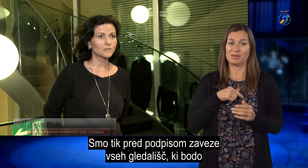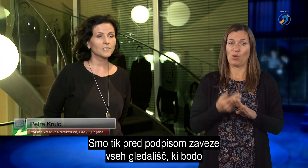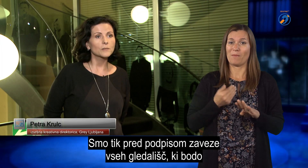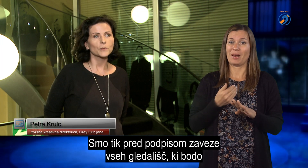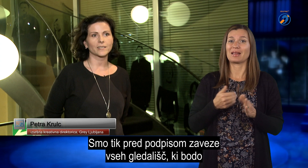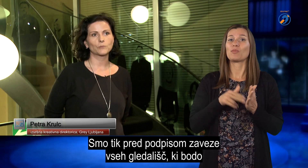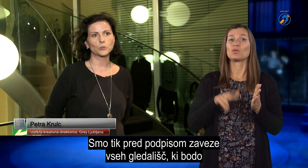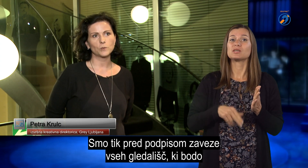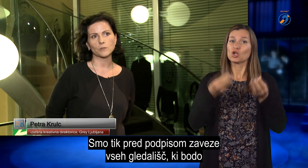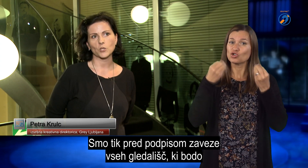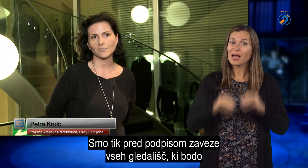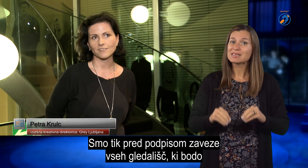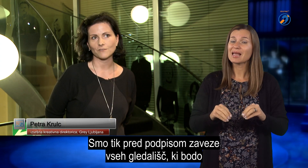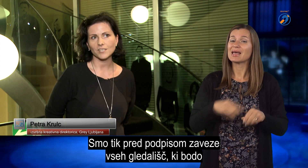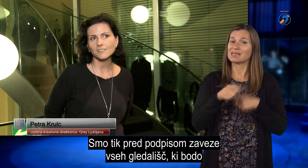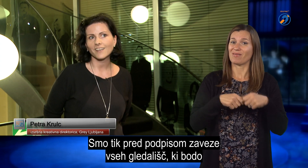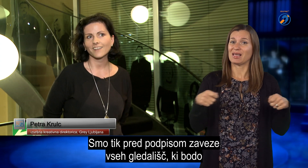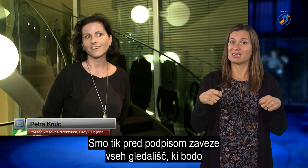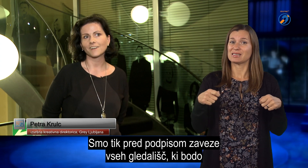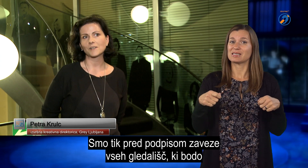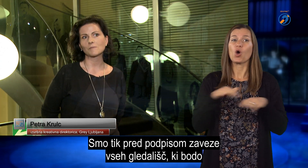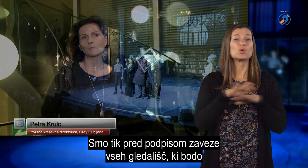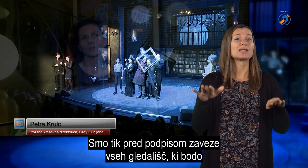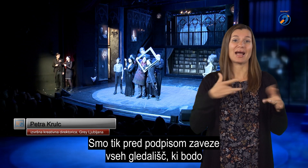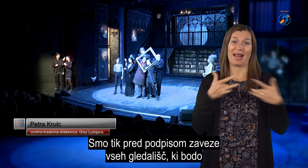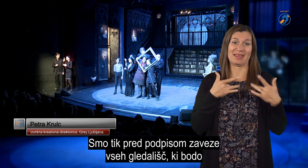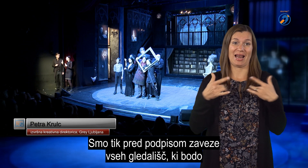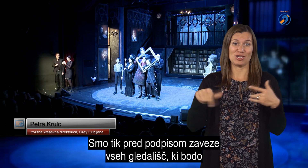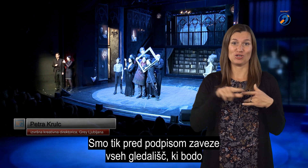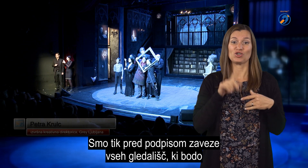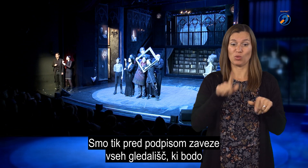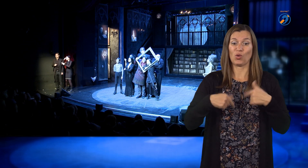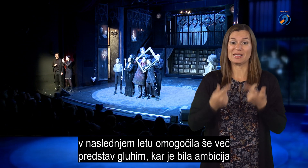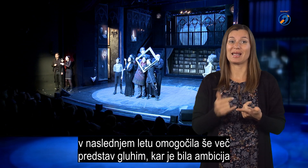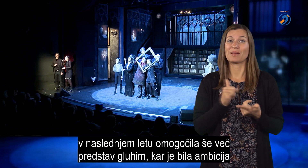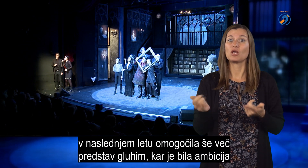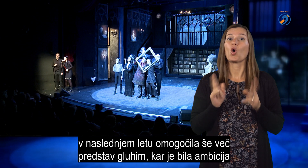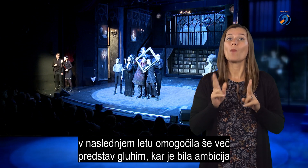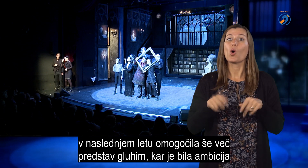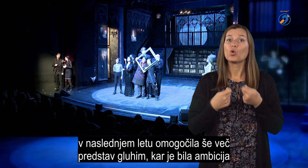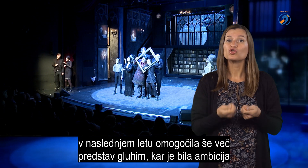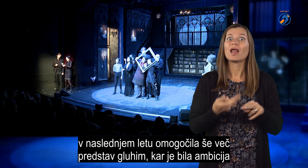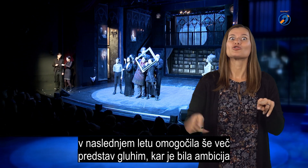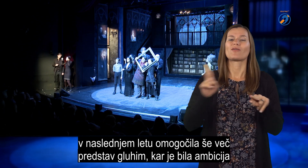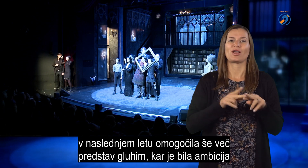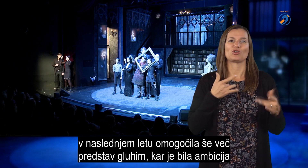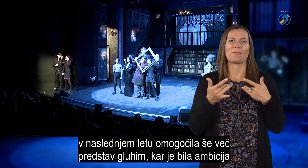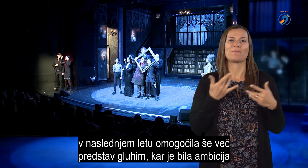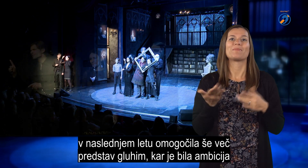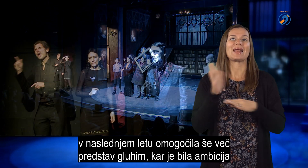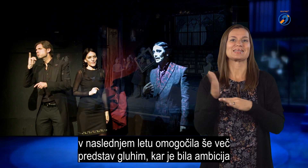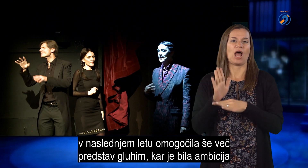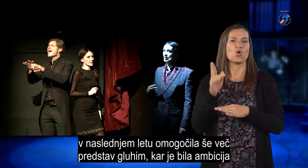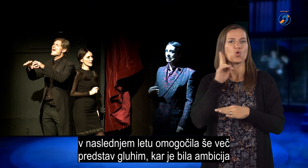Smo pa tik pred podpisom častne zaveze vseh gledališč, ki bodo v naslednjem letu omogočila še več